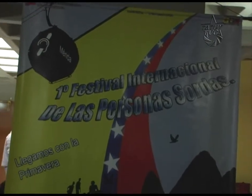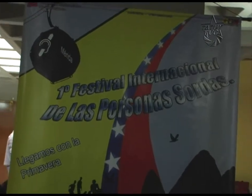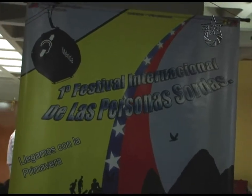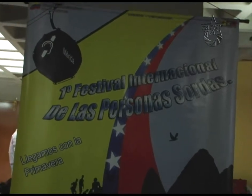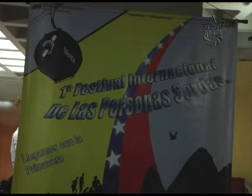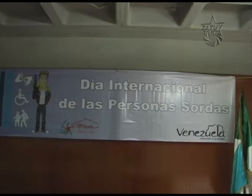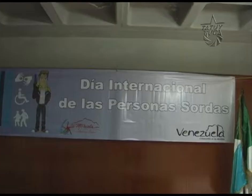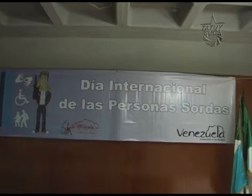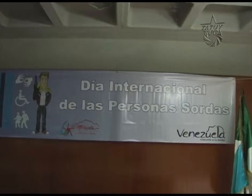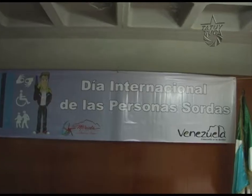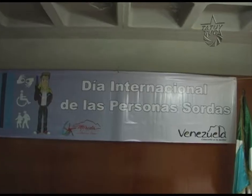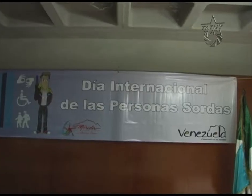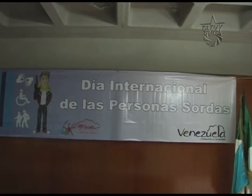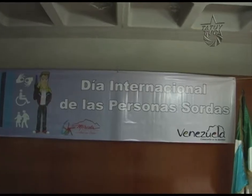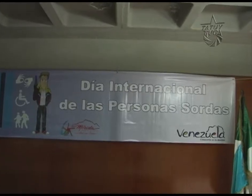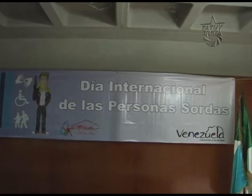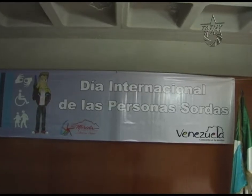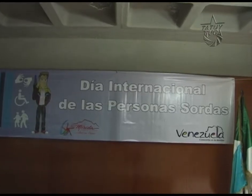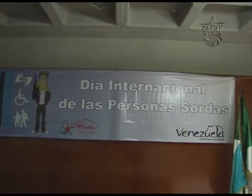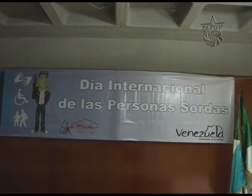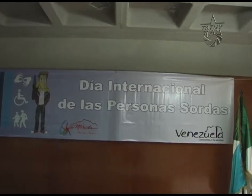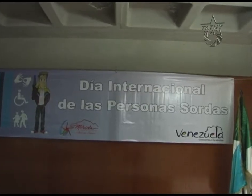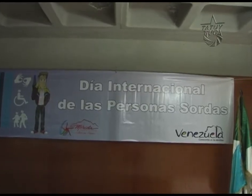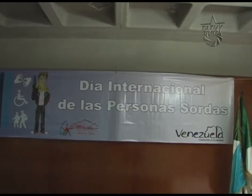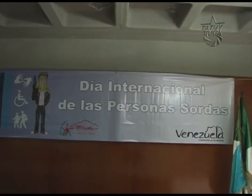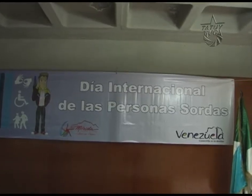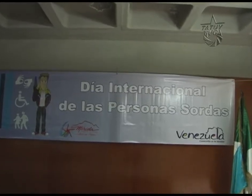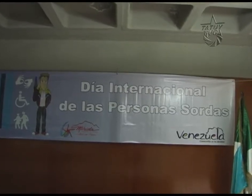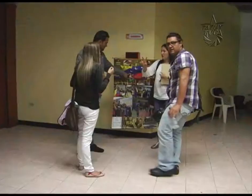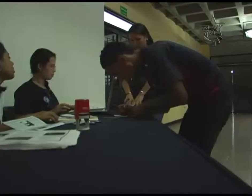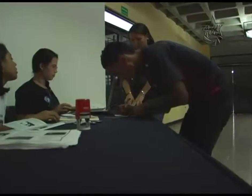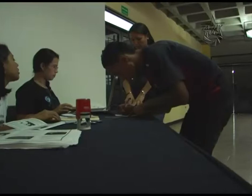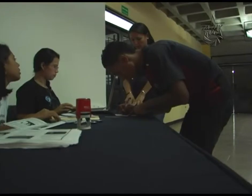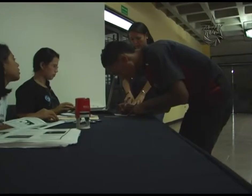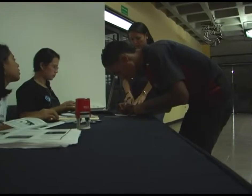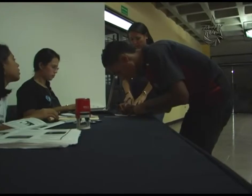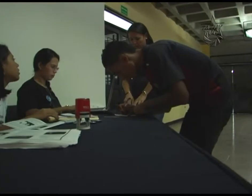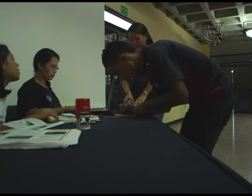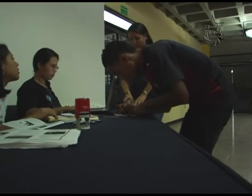y conocimiento que poseen las personas con discapacidad auditiva.